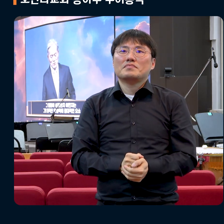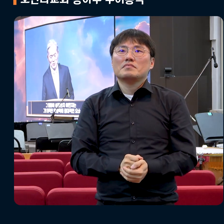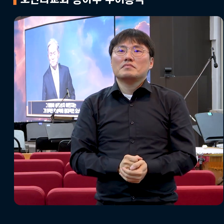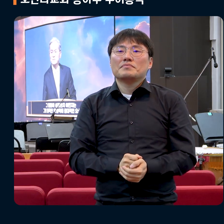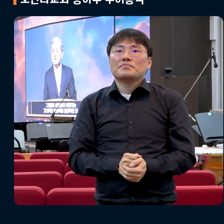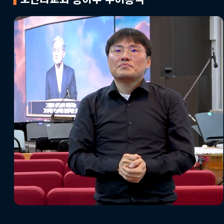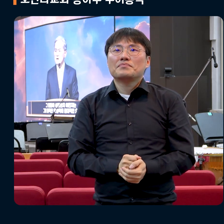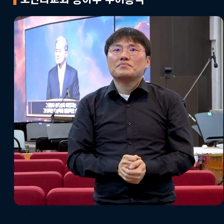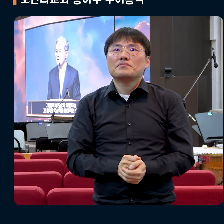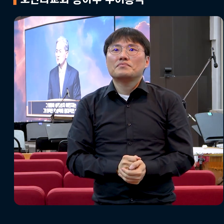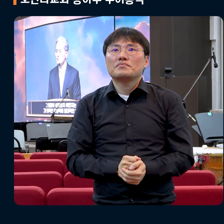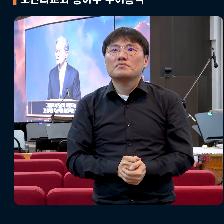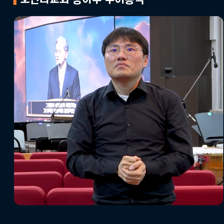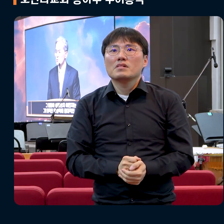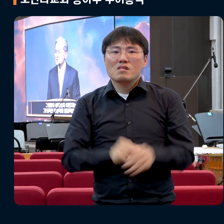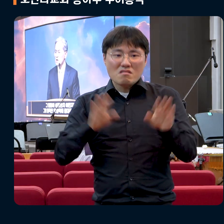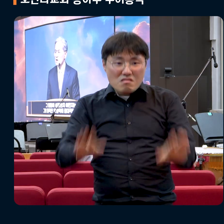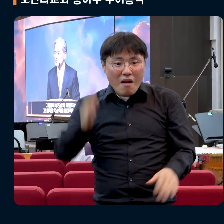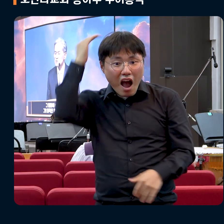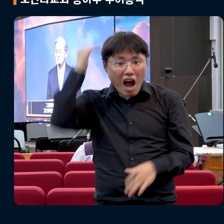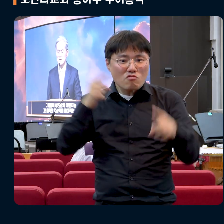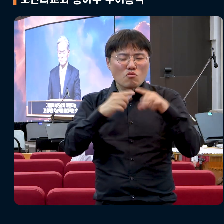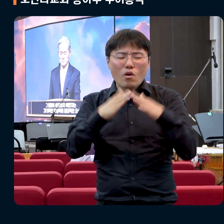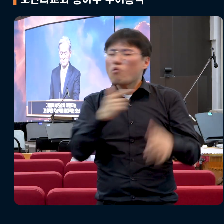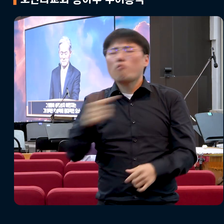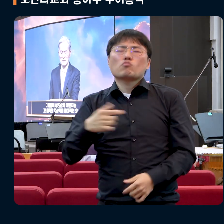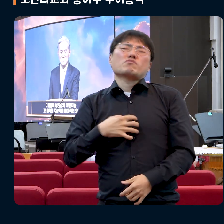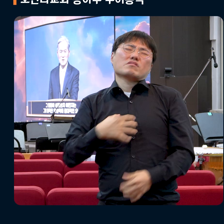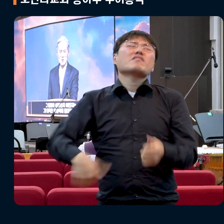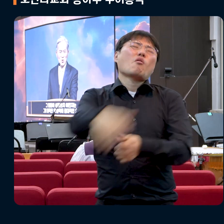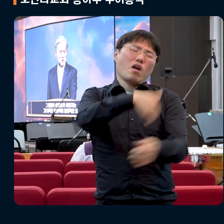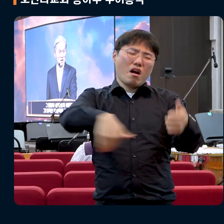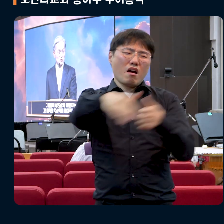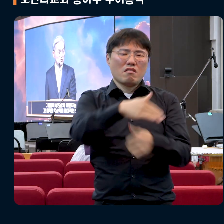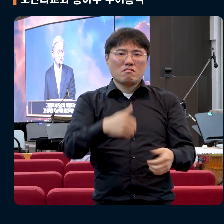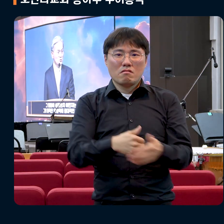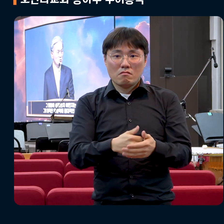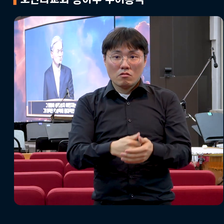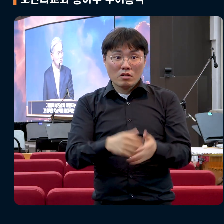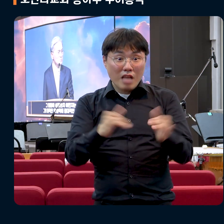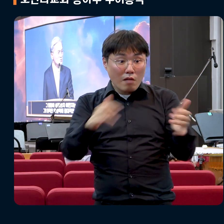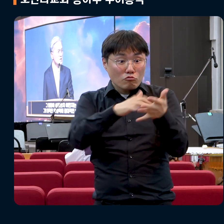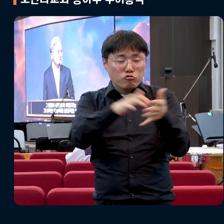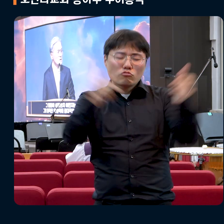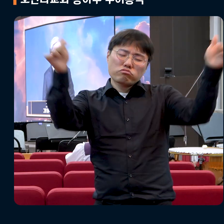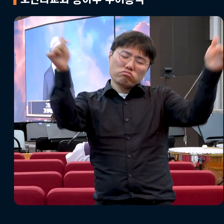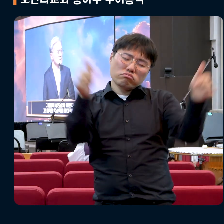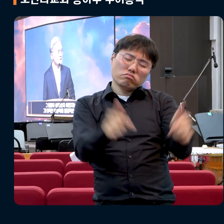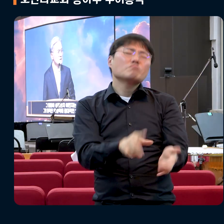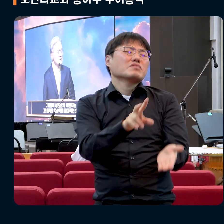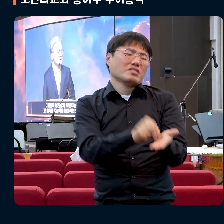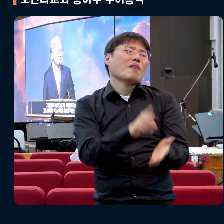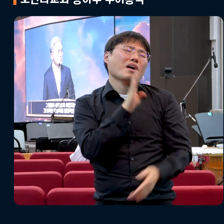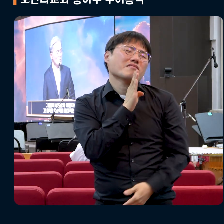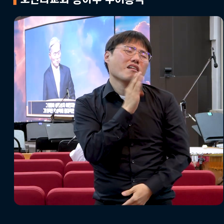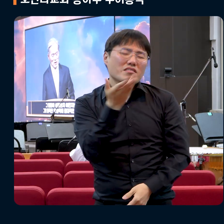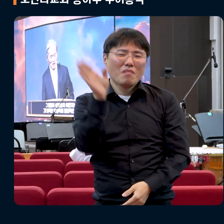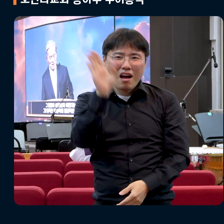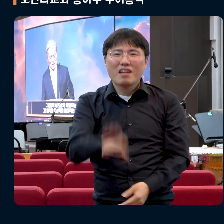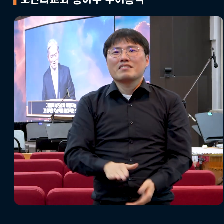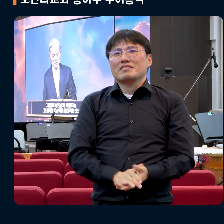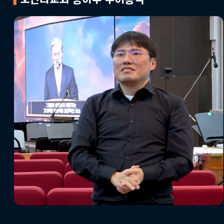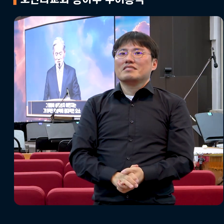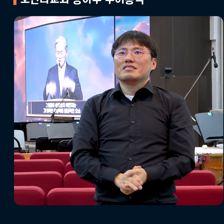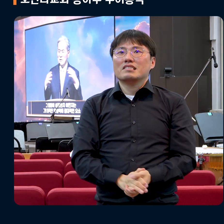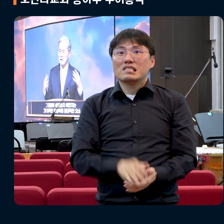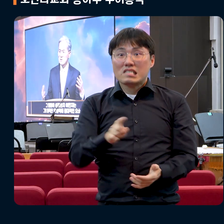지금 한국교회는요, 상당한 위기에 봉착하고 있습니다. 교세가 줄어든 것도 물론 문제지만